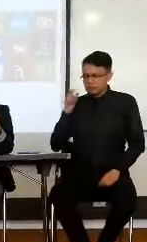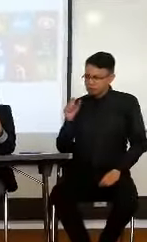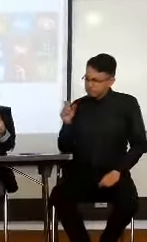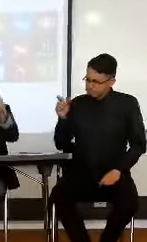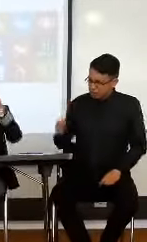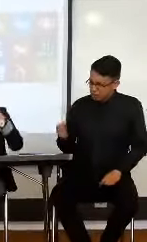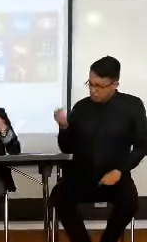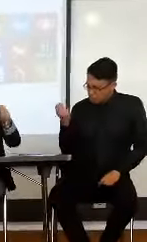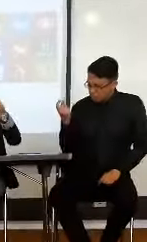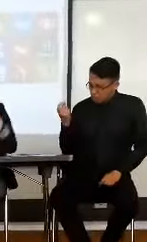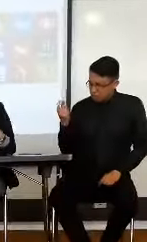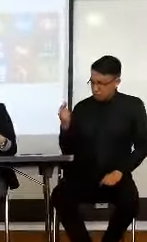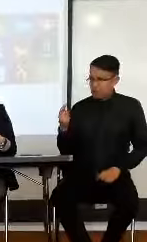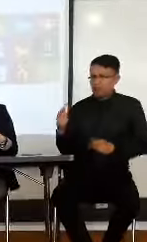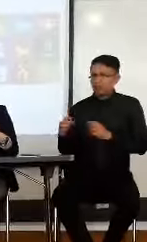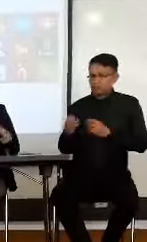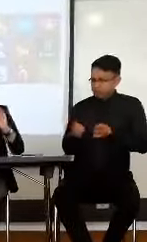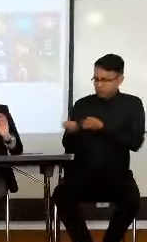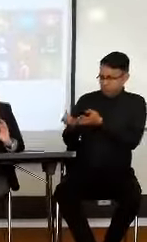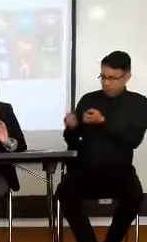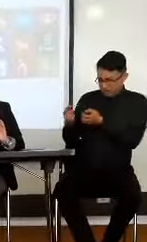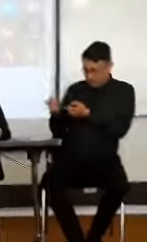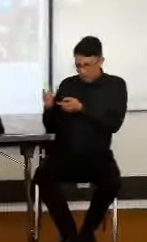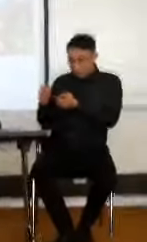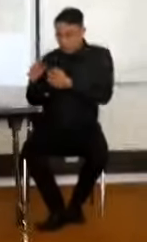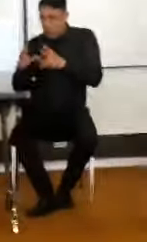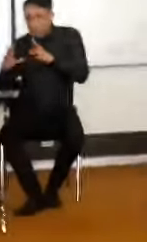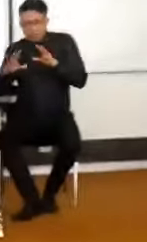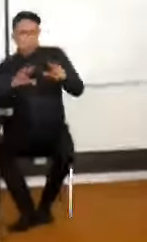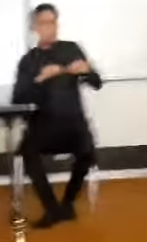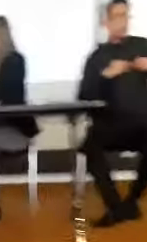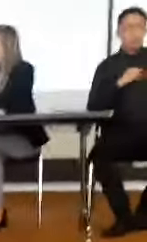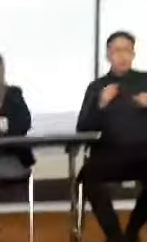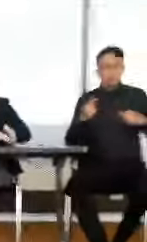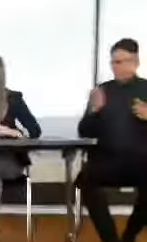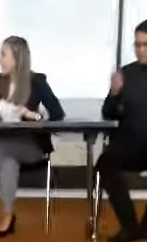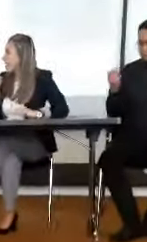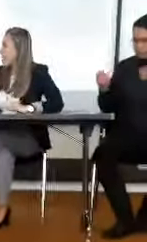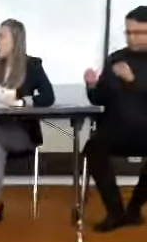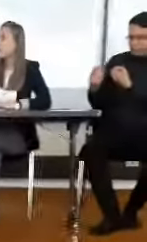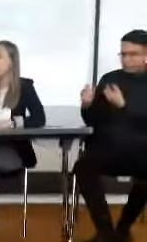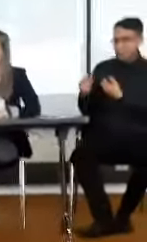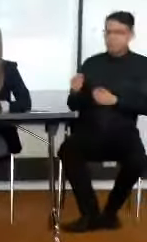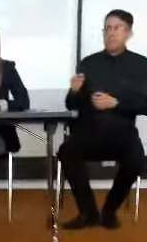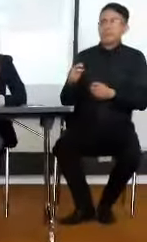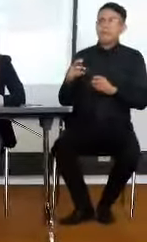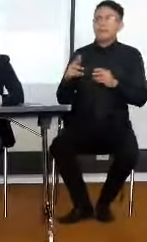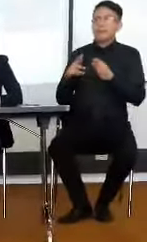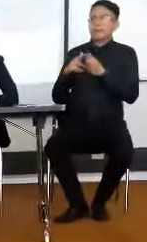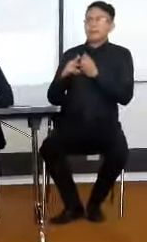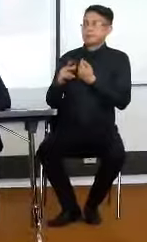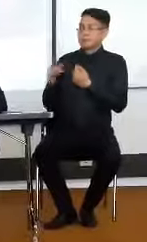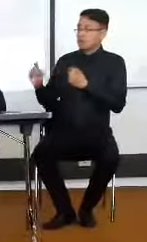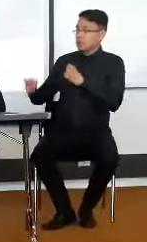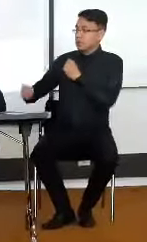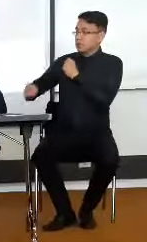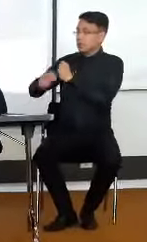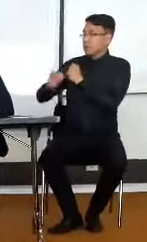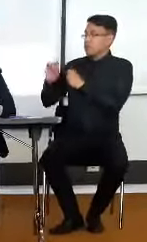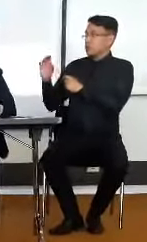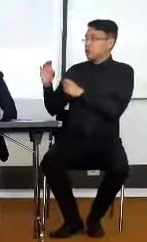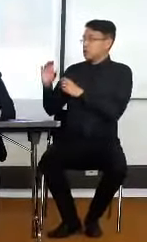está recibiendo, es receptor de información y está decidiendo. Entonces, un poco con la herramienta y con el apoyo de Consuelo y de